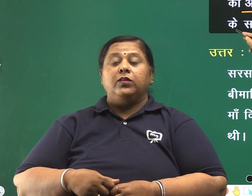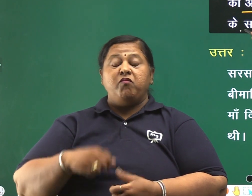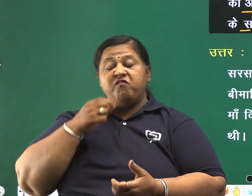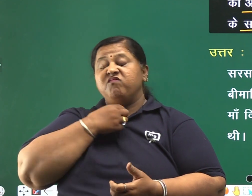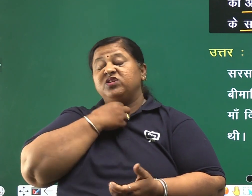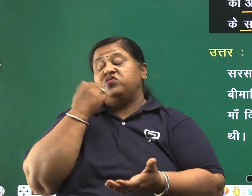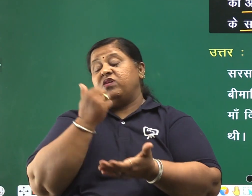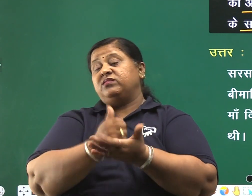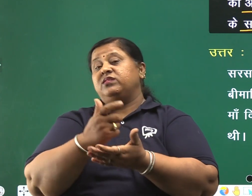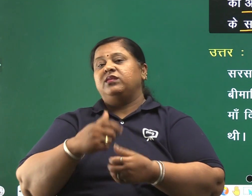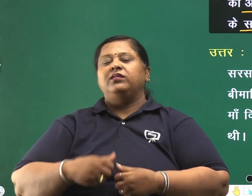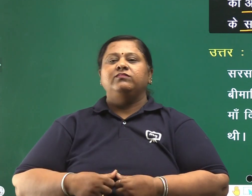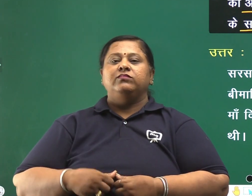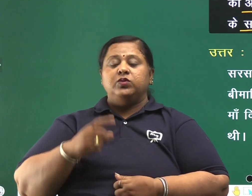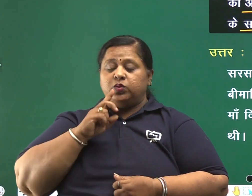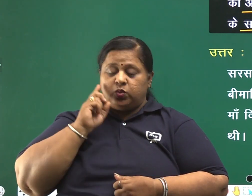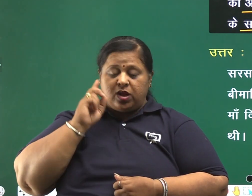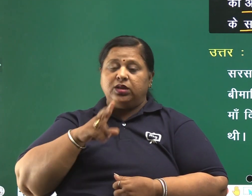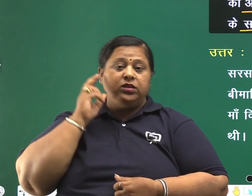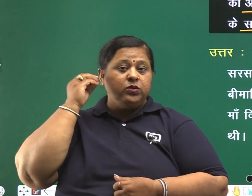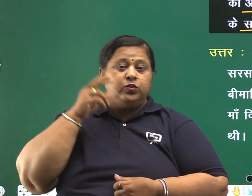विश्वास के साथ सुनाती थी?